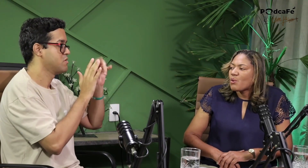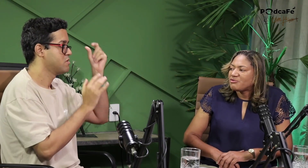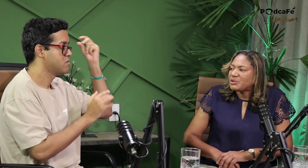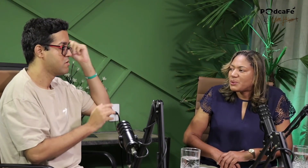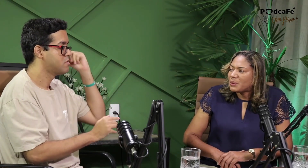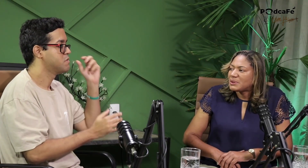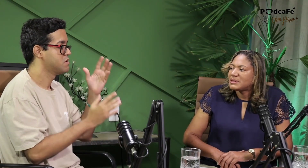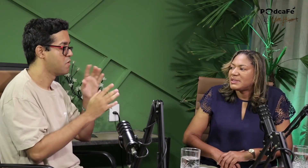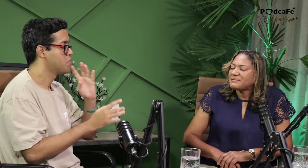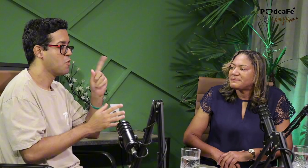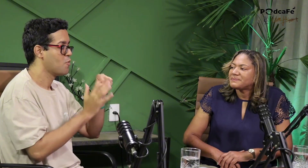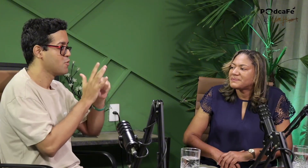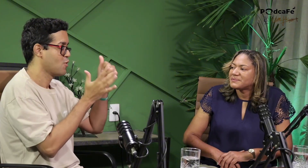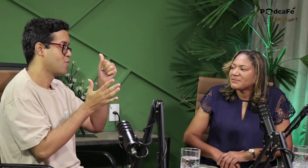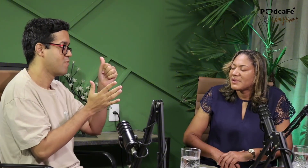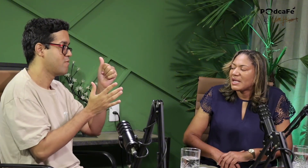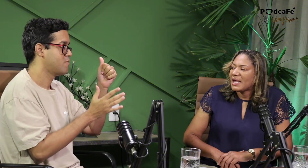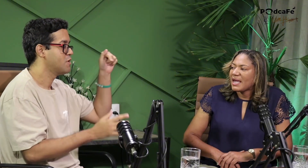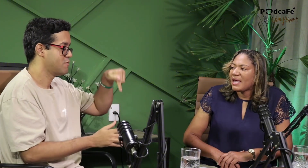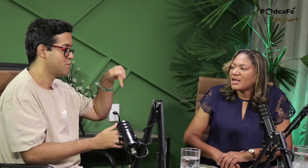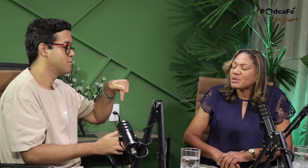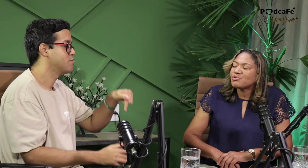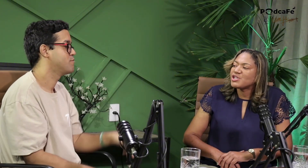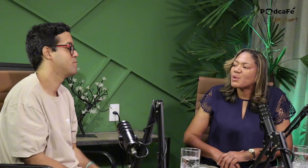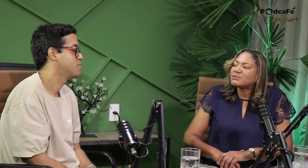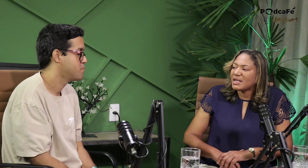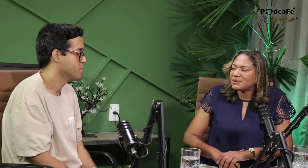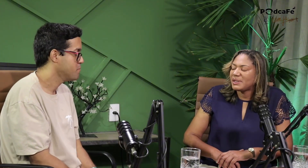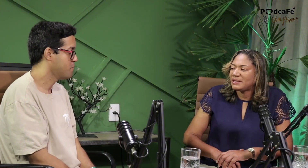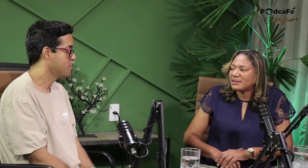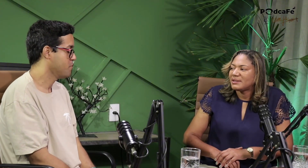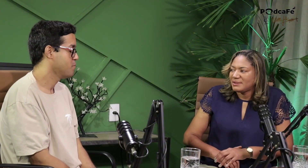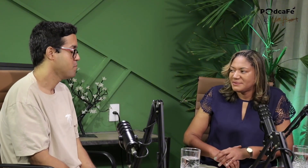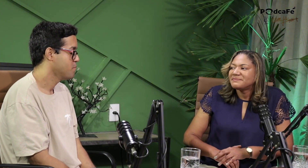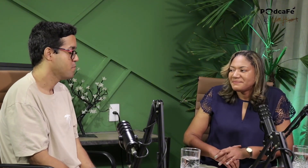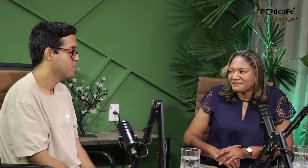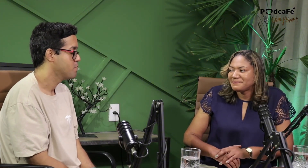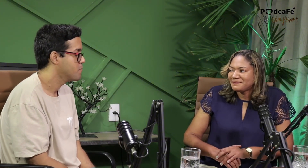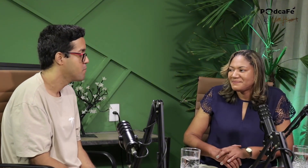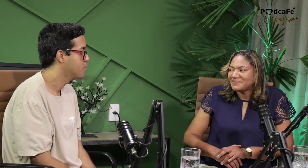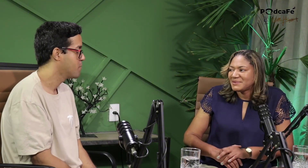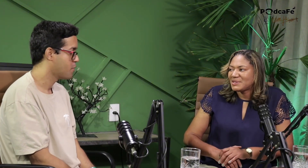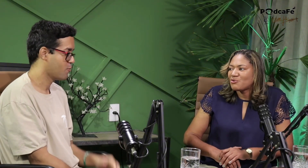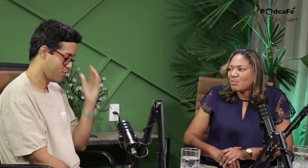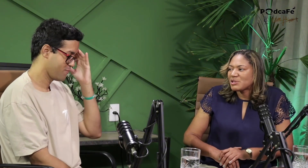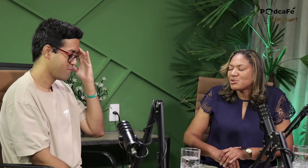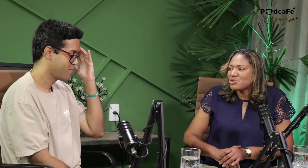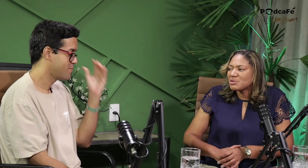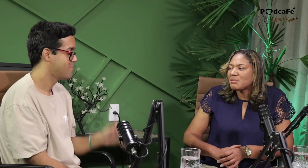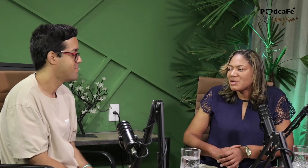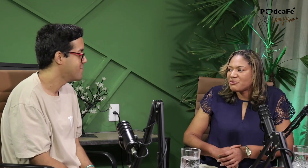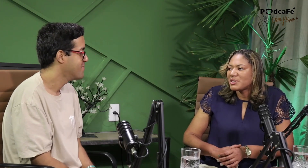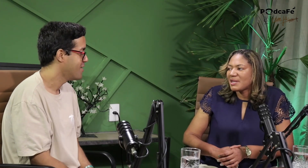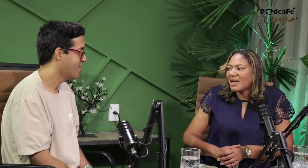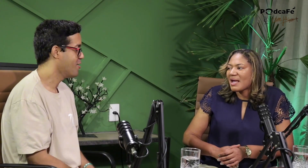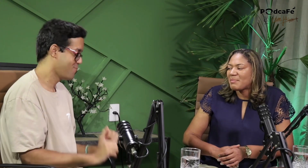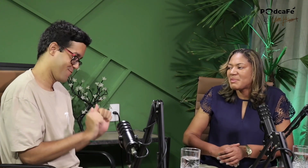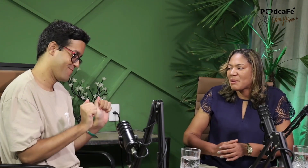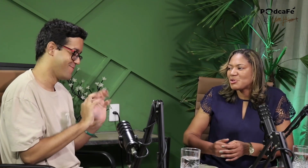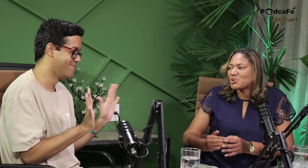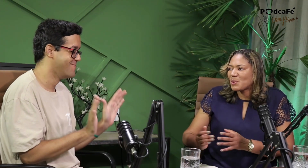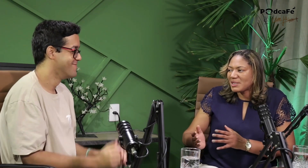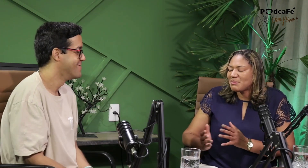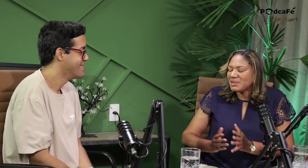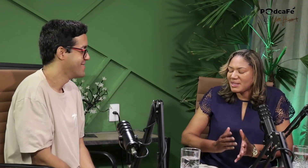ele me convidou, né? Eu não tinha contato ainda. Uhum. Então, foi o pastor Nilton também, que foi, né, a